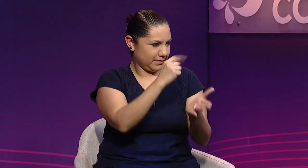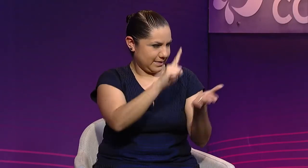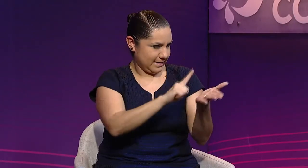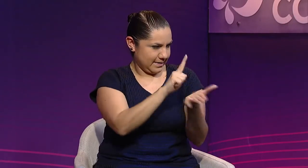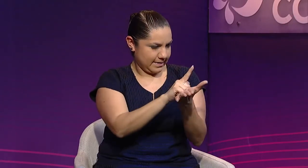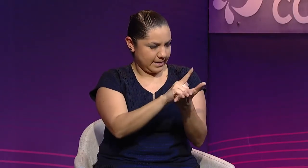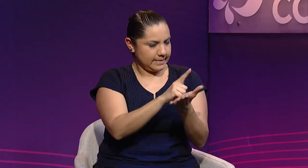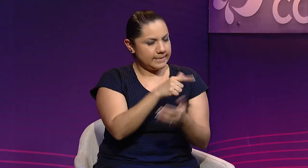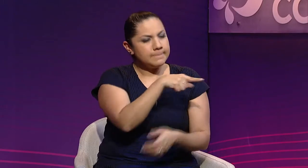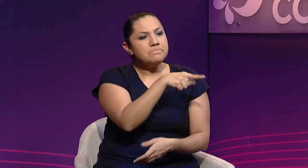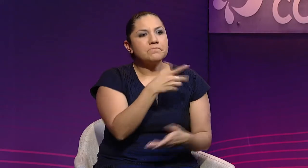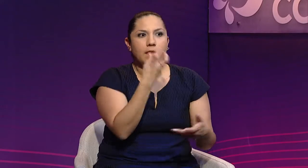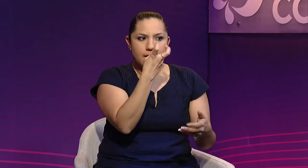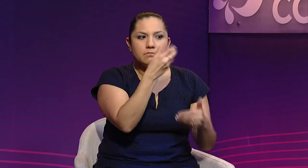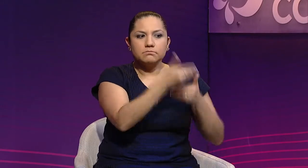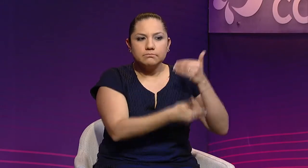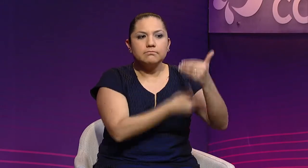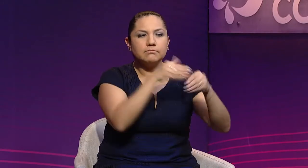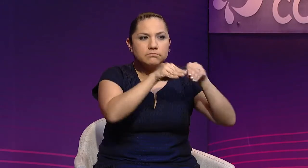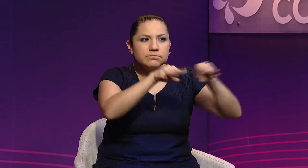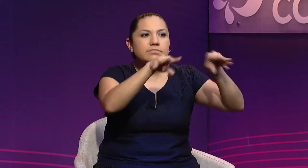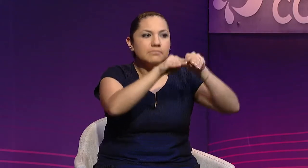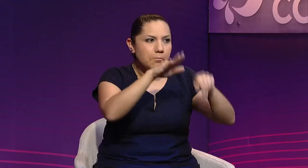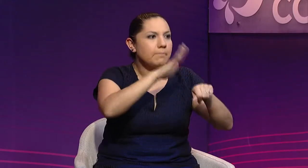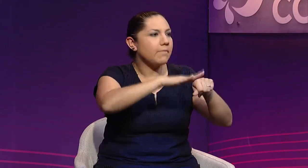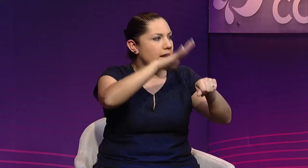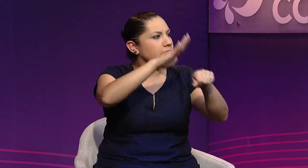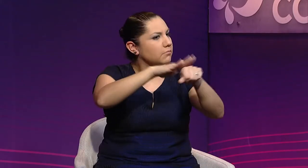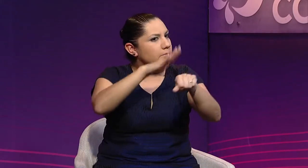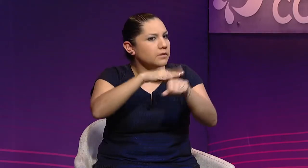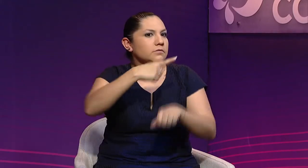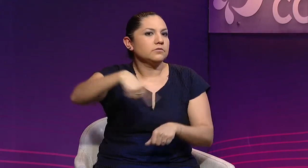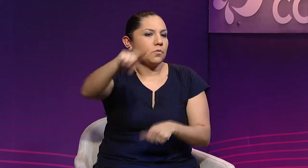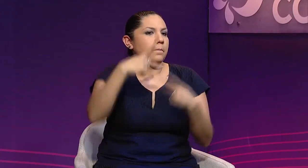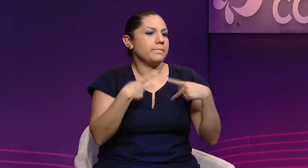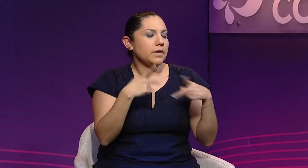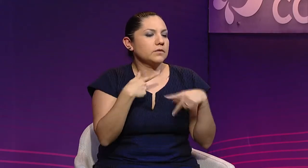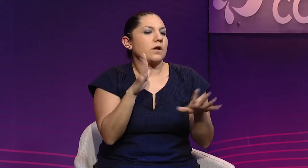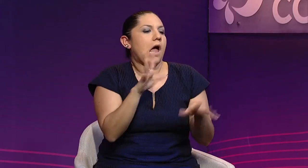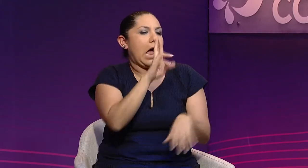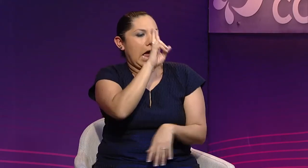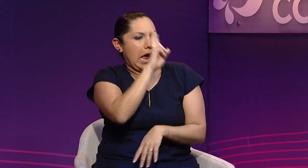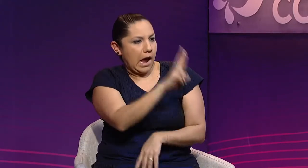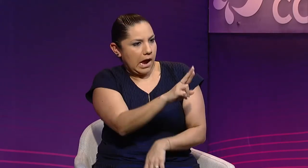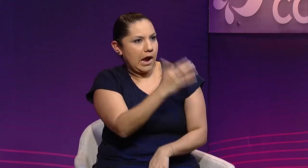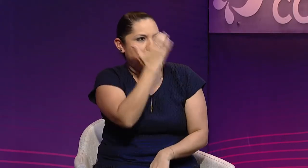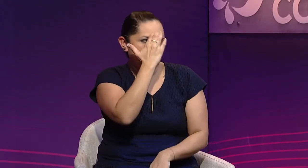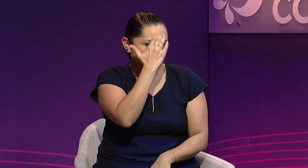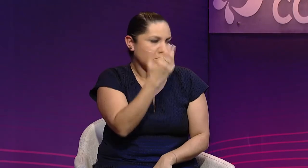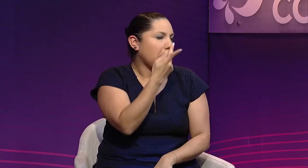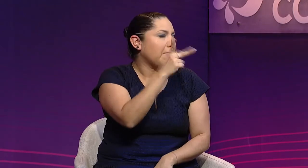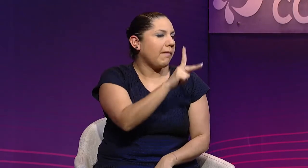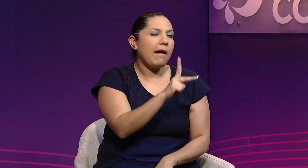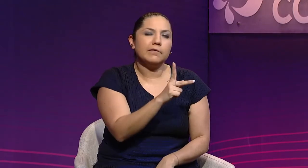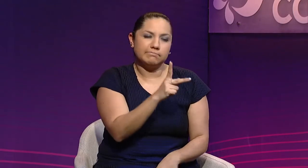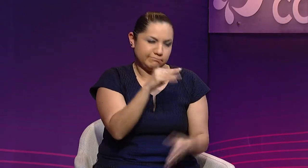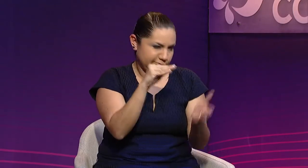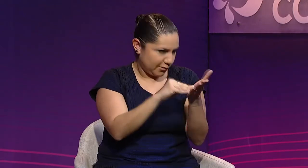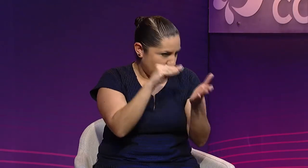De hecho, en la ley está establecido este reconocimiento como lengua nacional, sí. Pero,